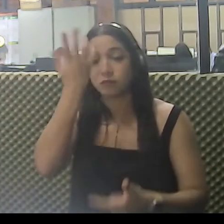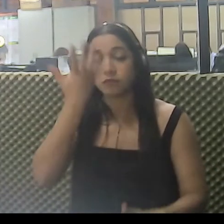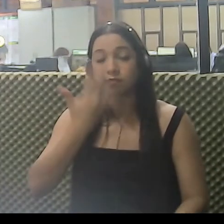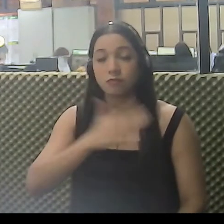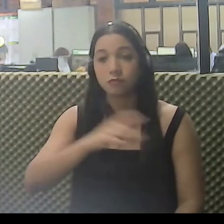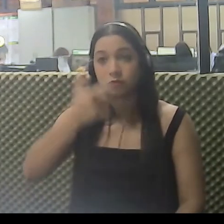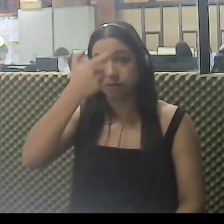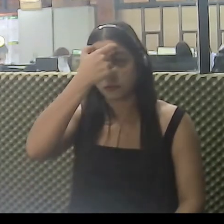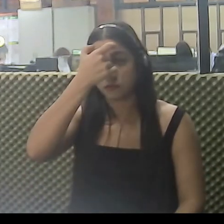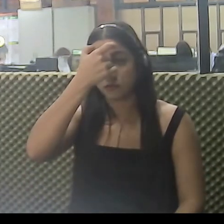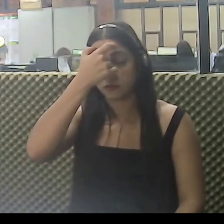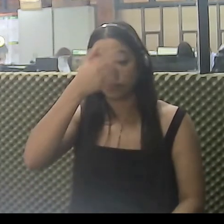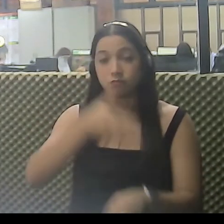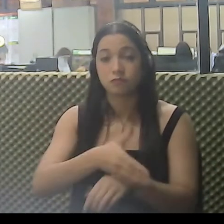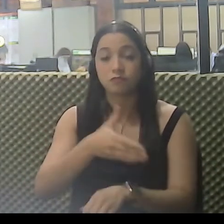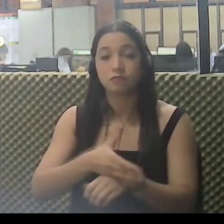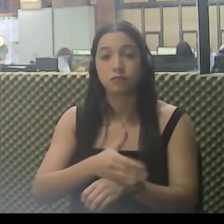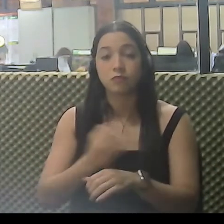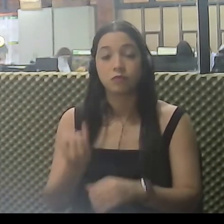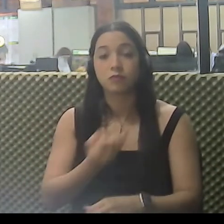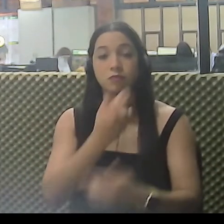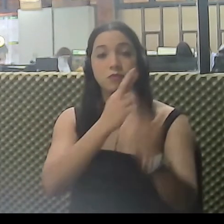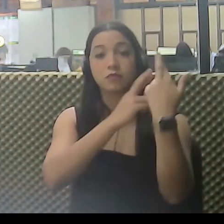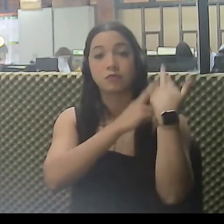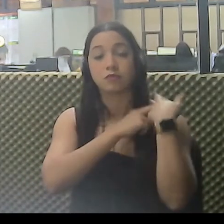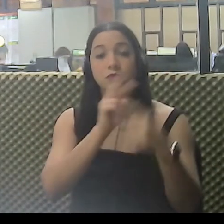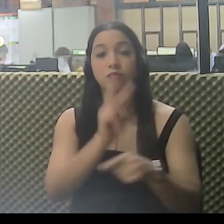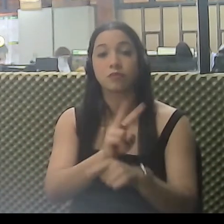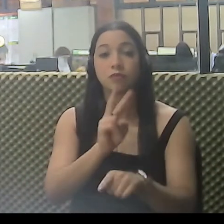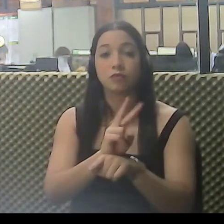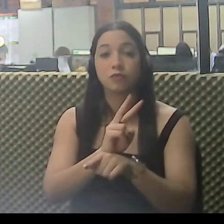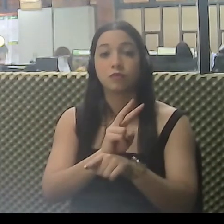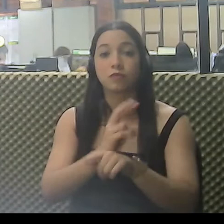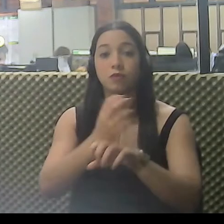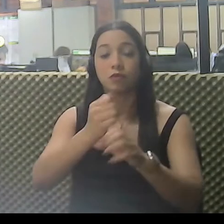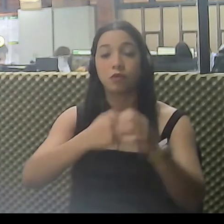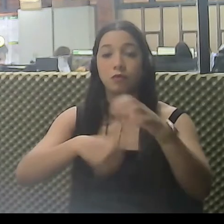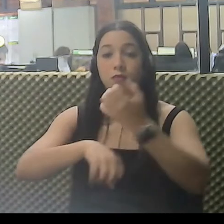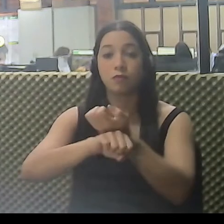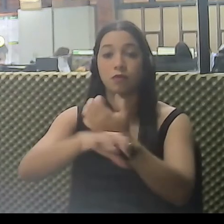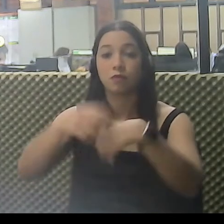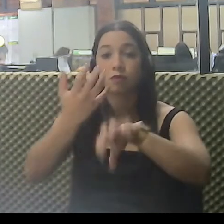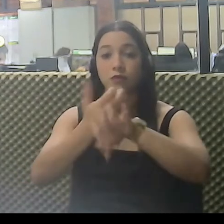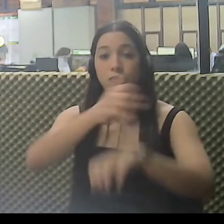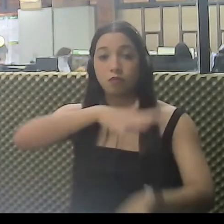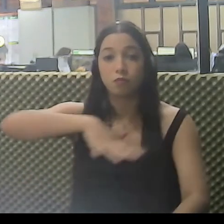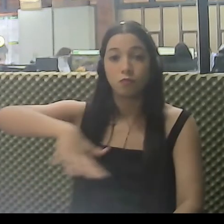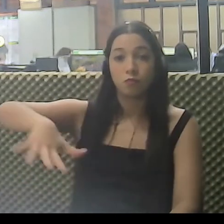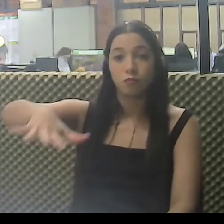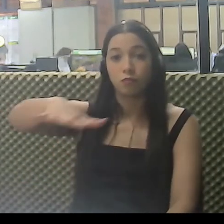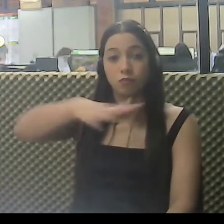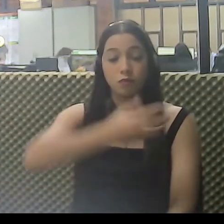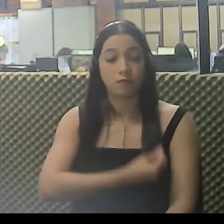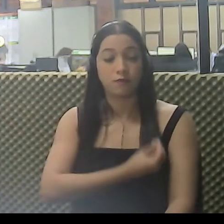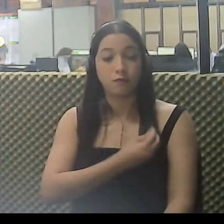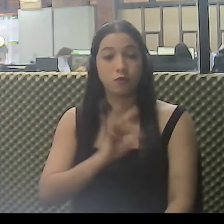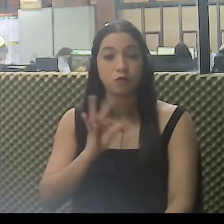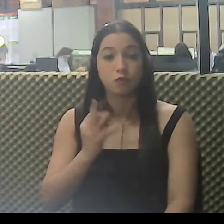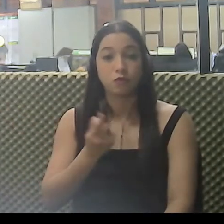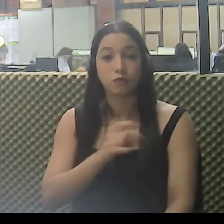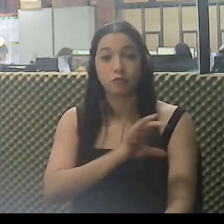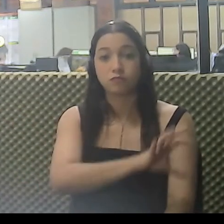dos participantes sobre seu papel no processo de preservação dos ecossistemas, considerando a importância dos seres vivos em